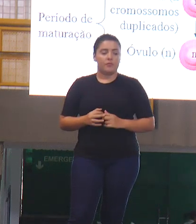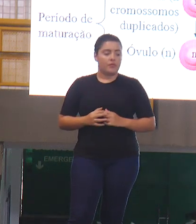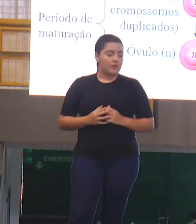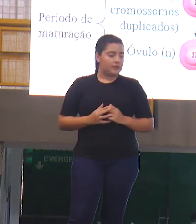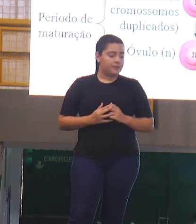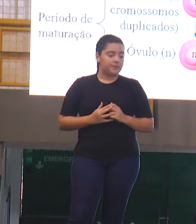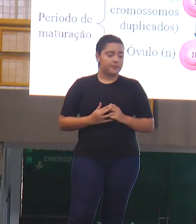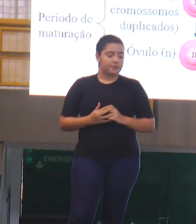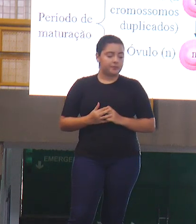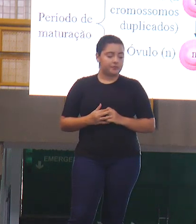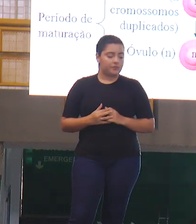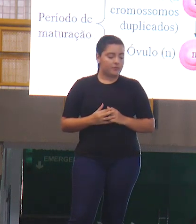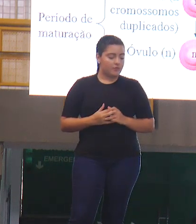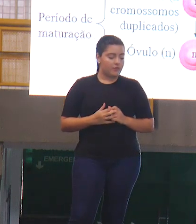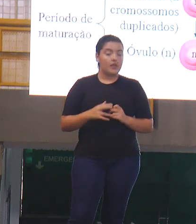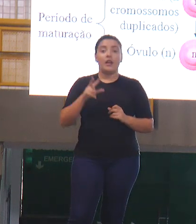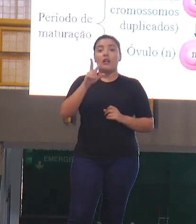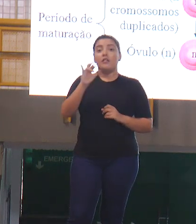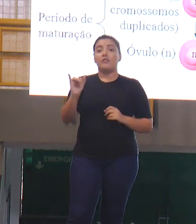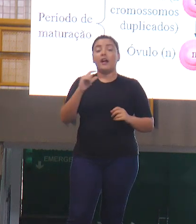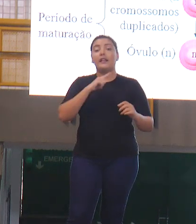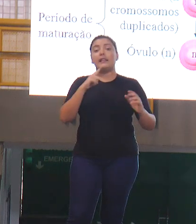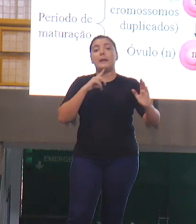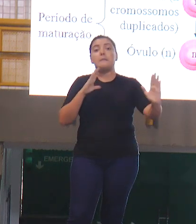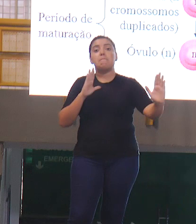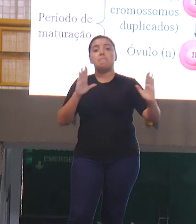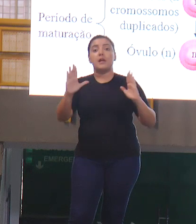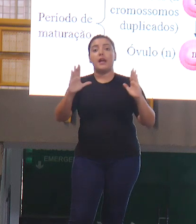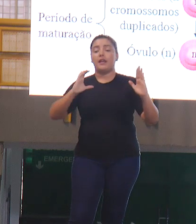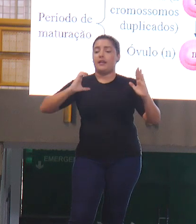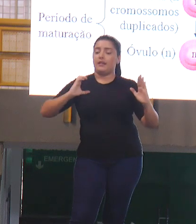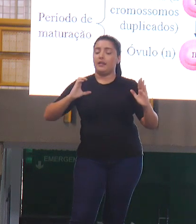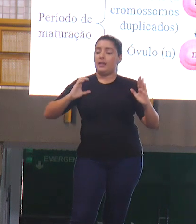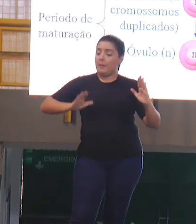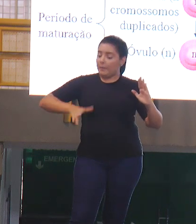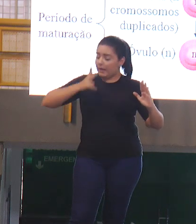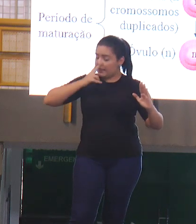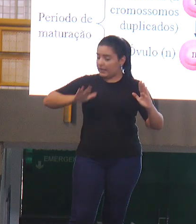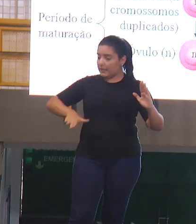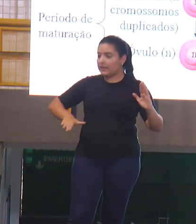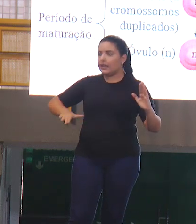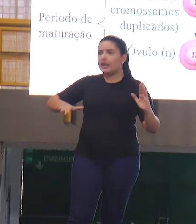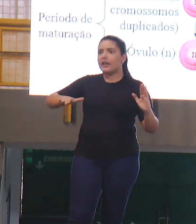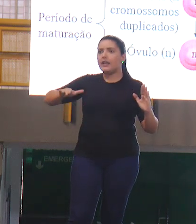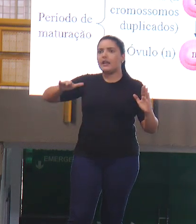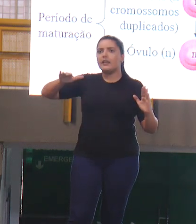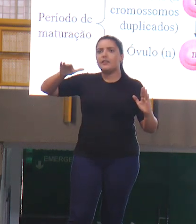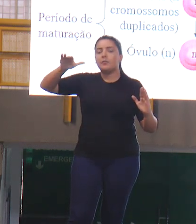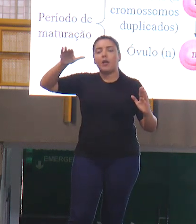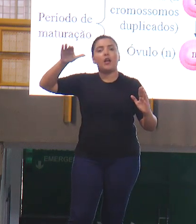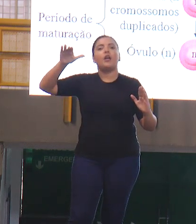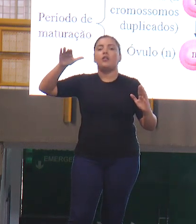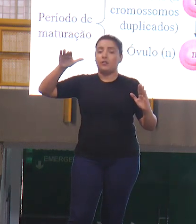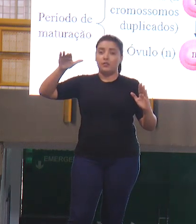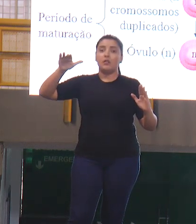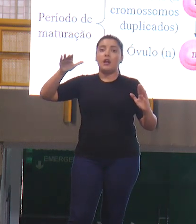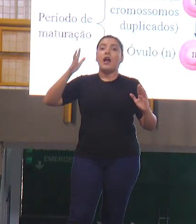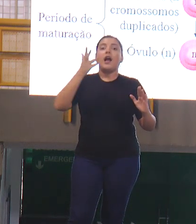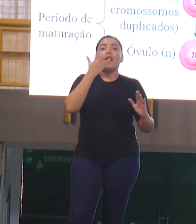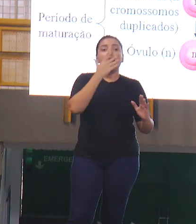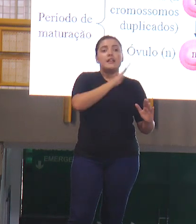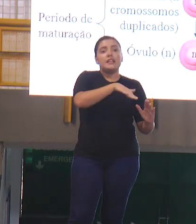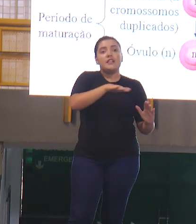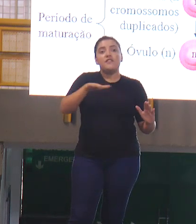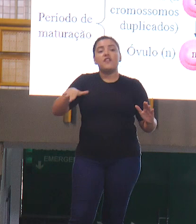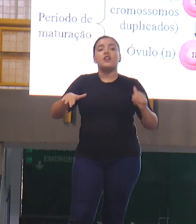o ovócito 1 vai passar por um período chamado de crescimento, que vai acompanhar toda a infância